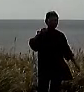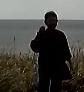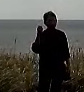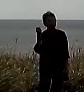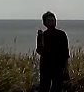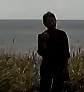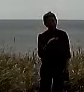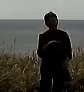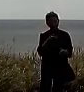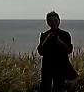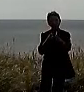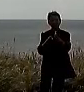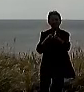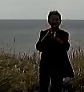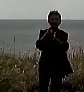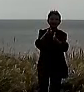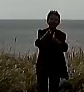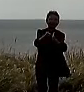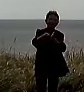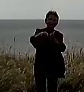また汽車に乗る。